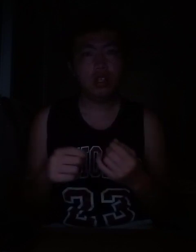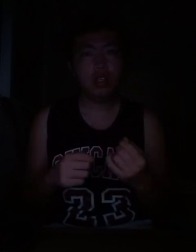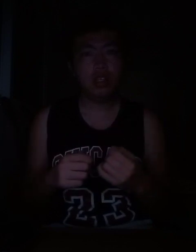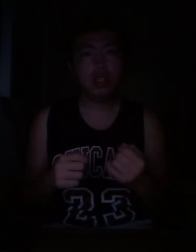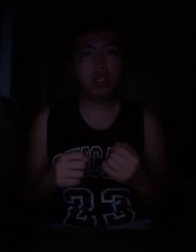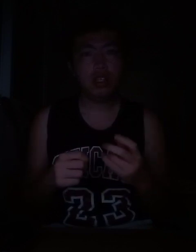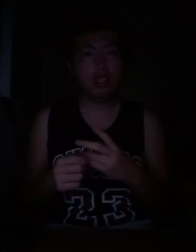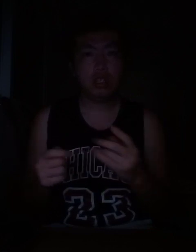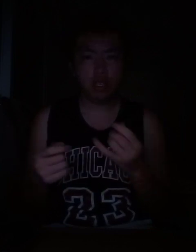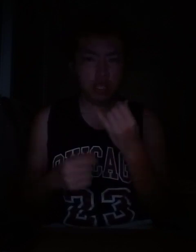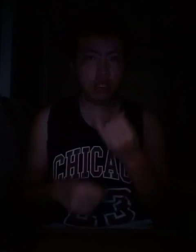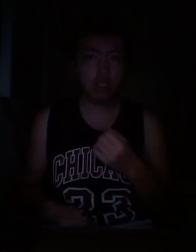충족하고 있습니다.